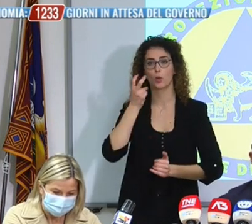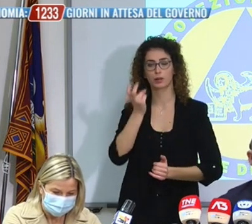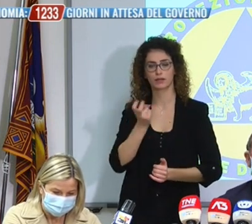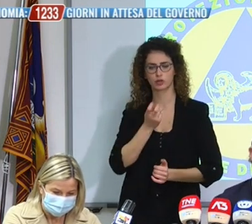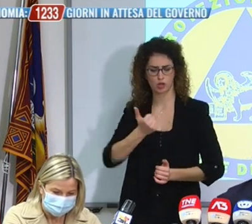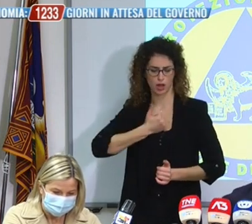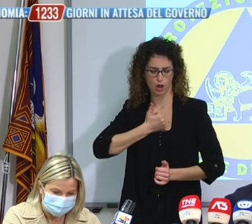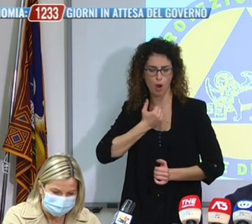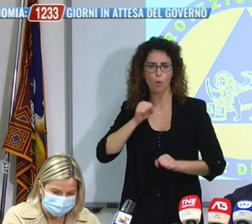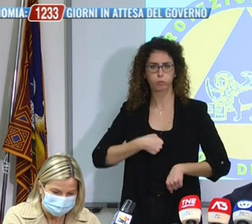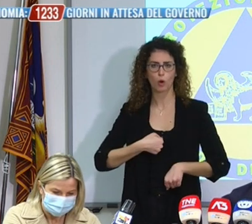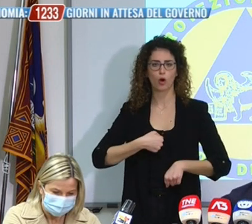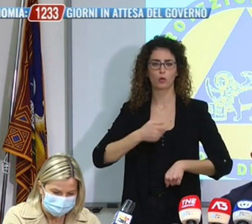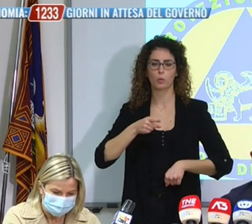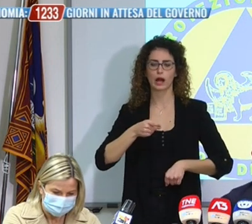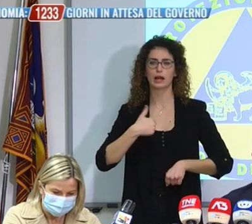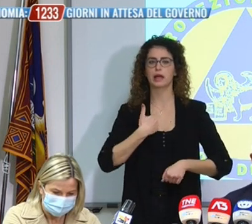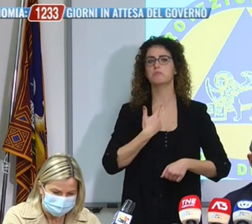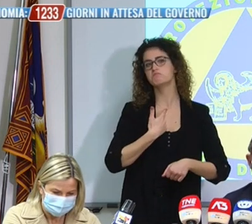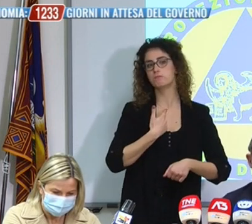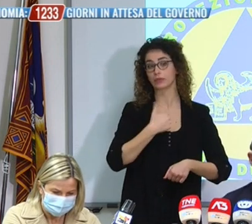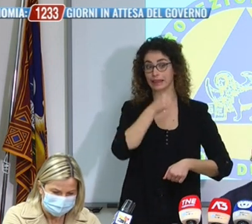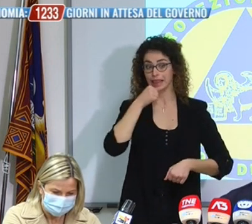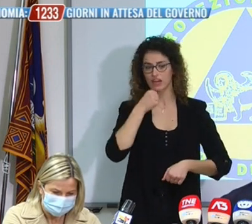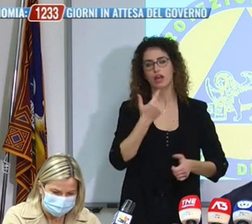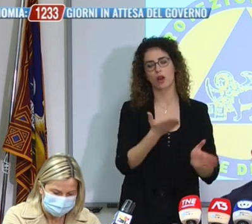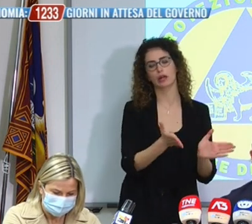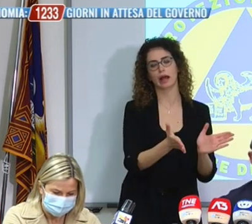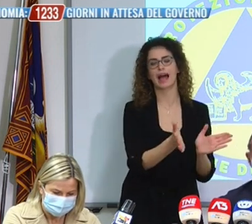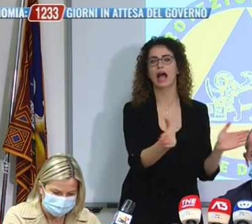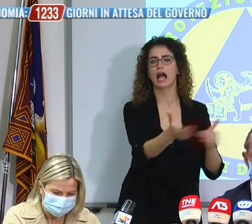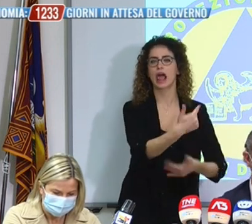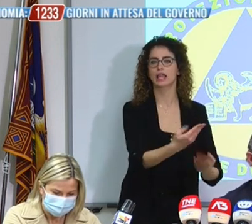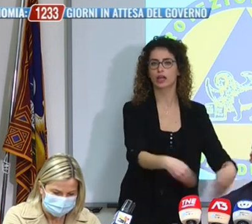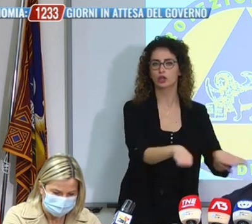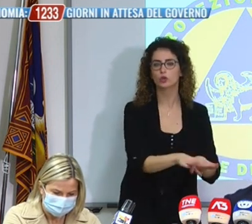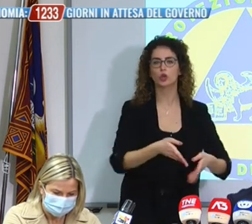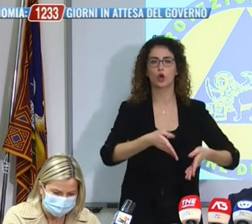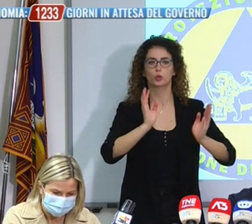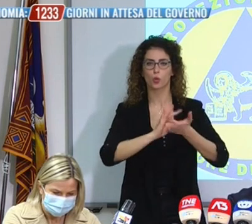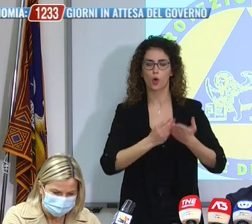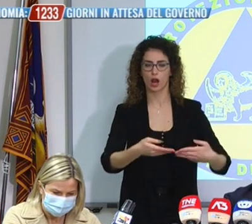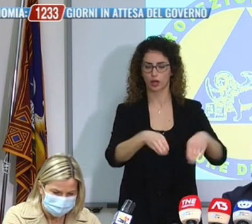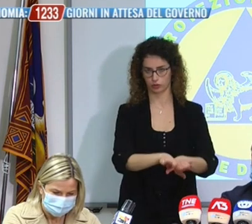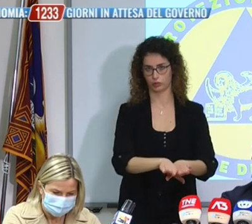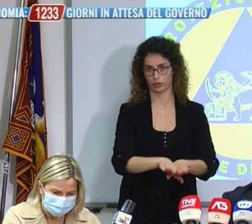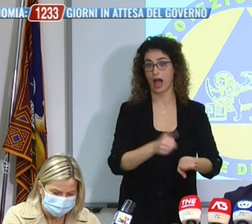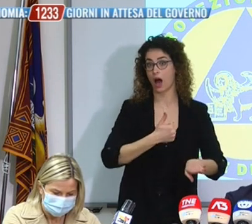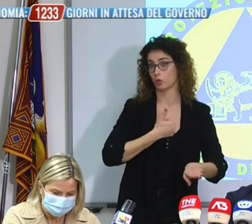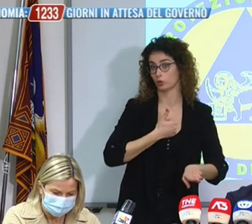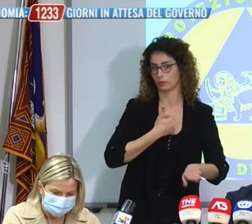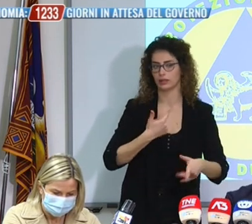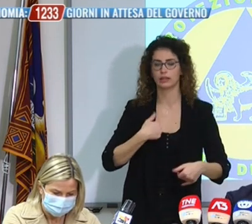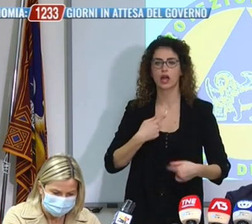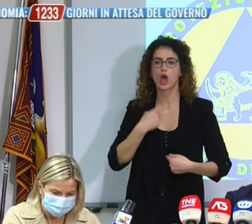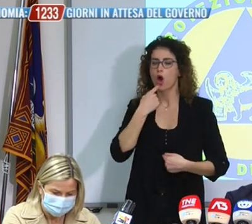alla bisogna a chiudere una classe, a chiudere un complesso scolastico piuttosto che un distretto. Sentite, sulle scuole